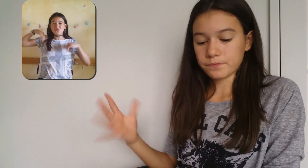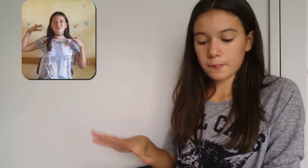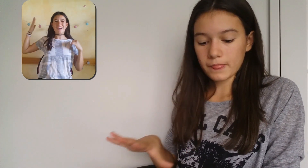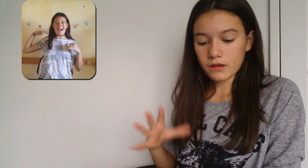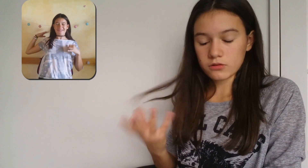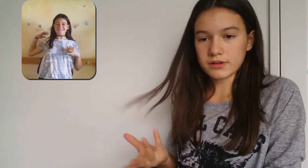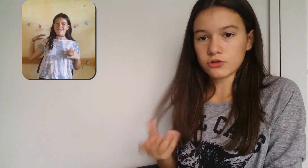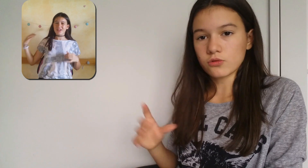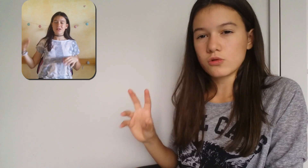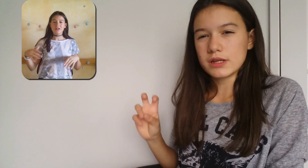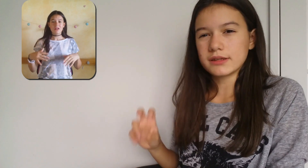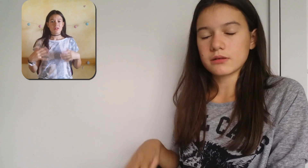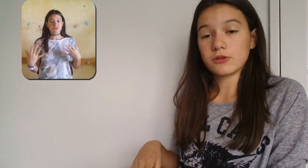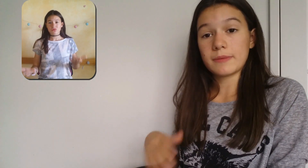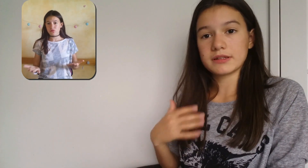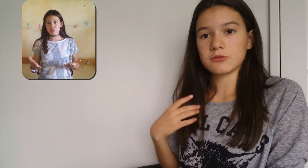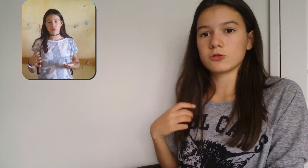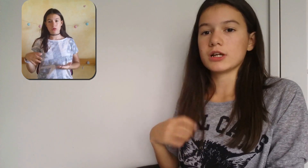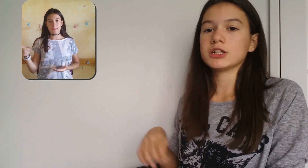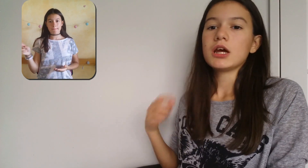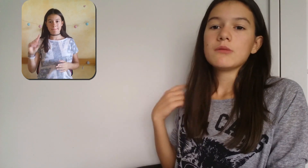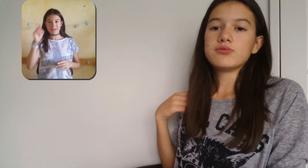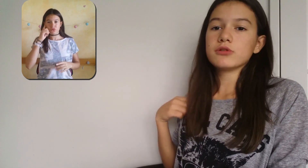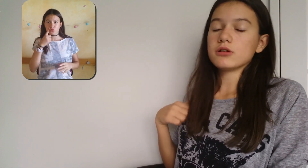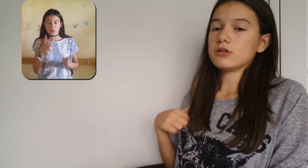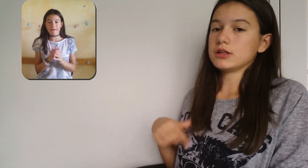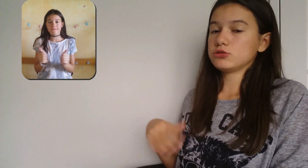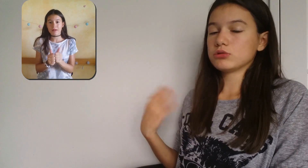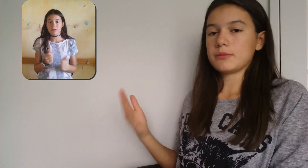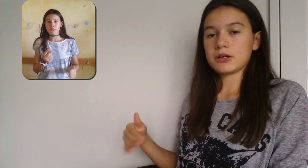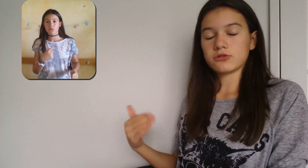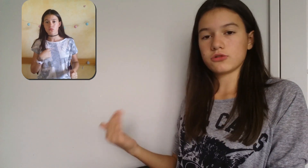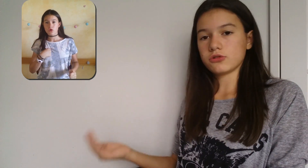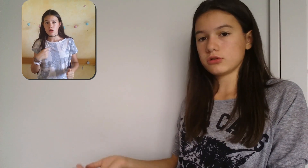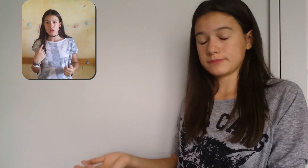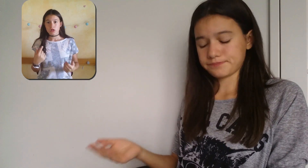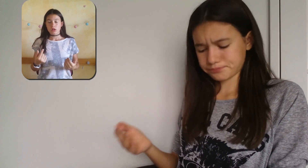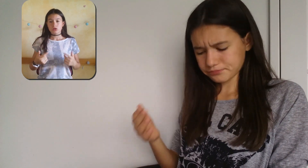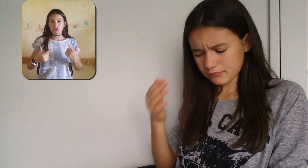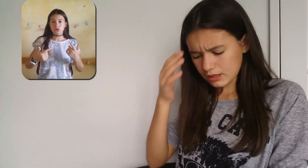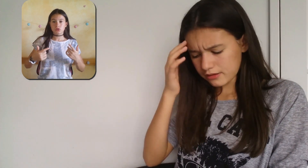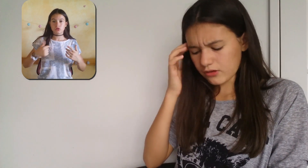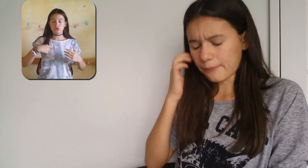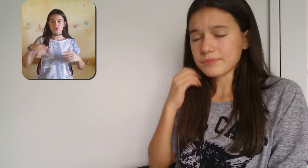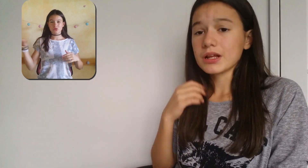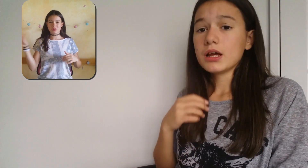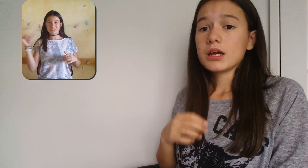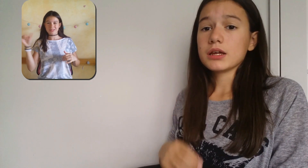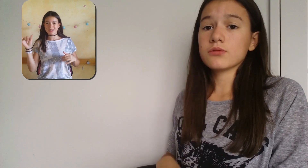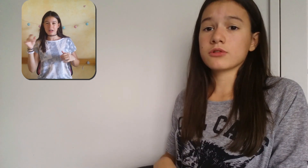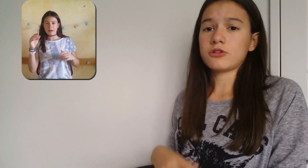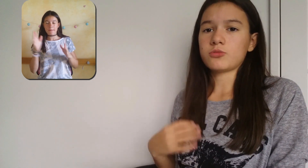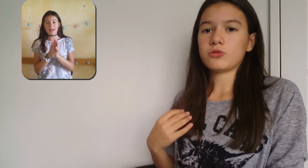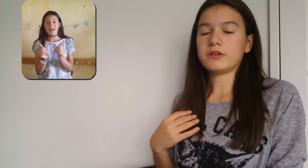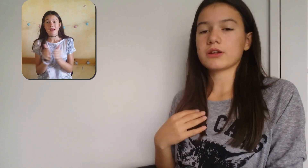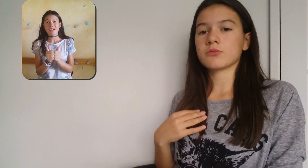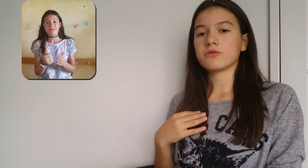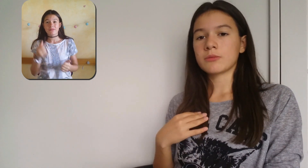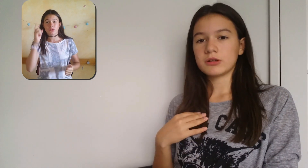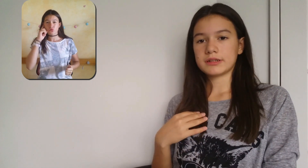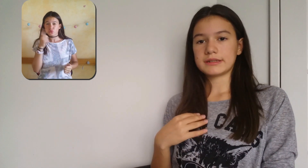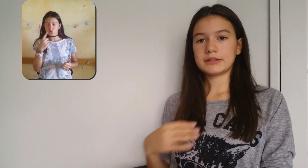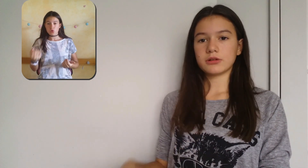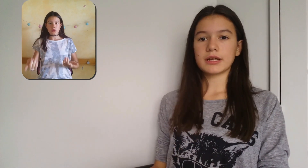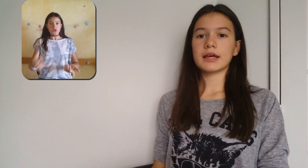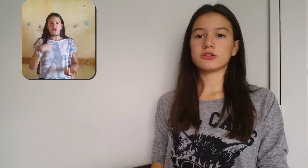a une section Ulysse, comme on appelle ça dans mon collège, pour les sourds, les malentendants, et voilà. Et donc, je me suis directement